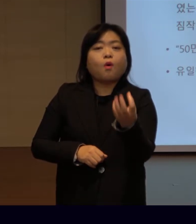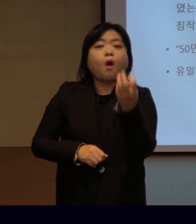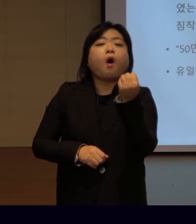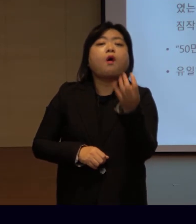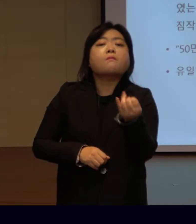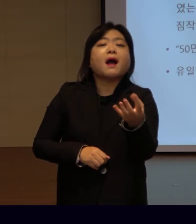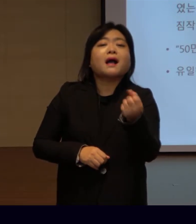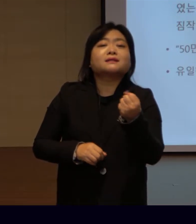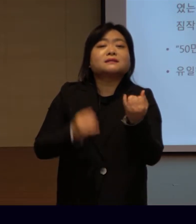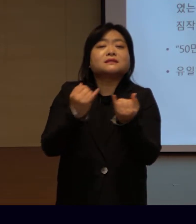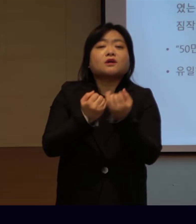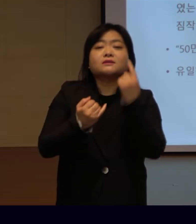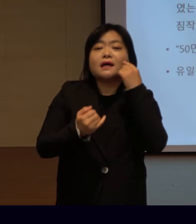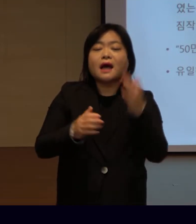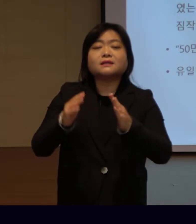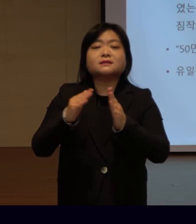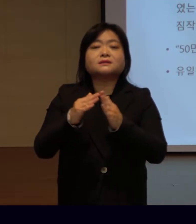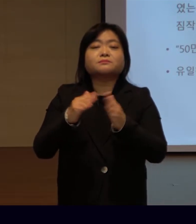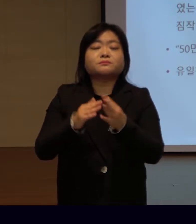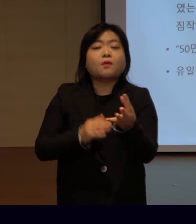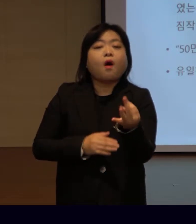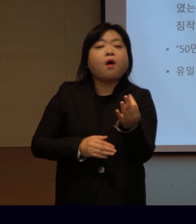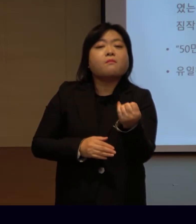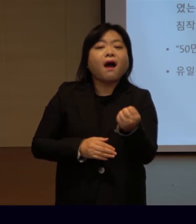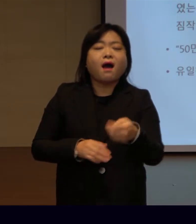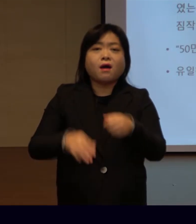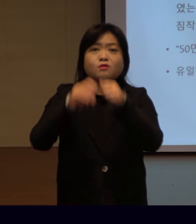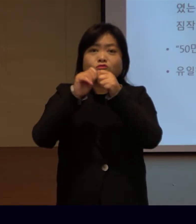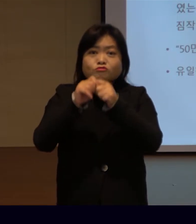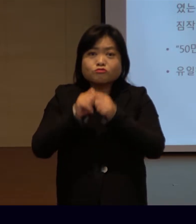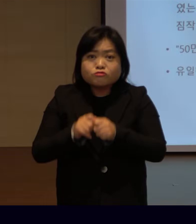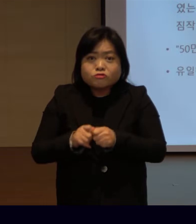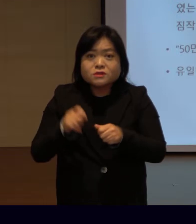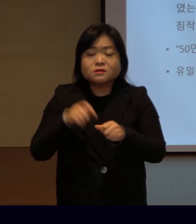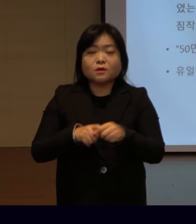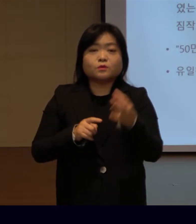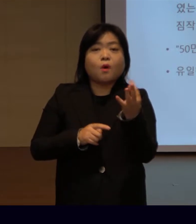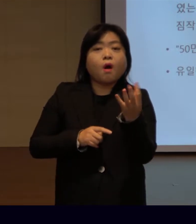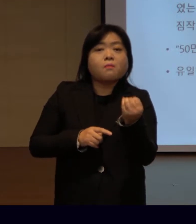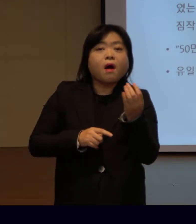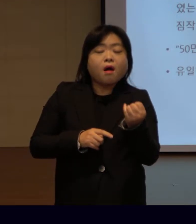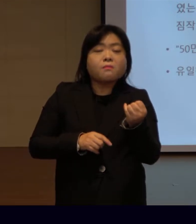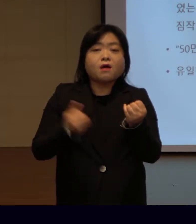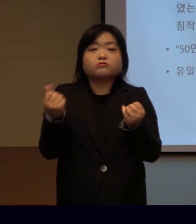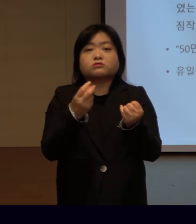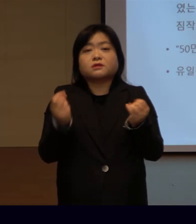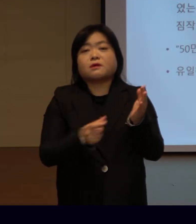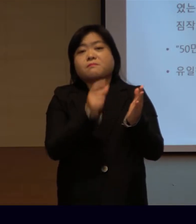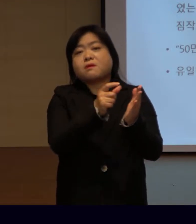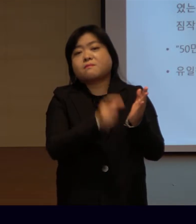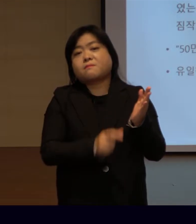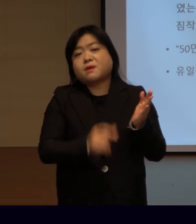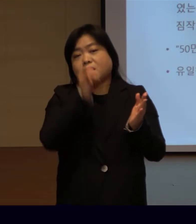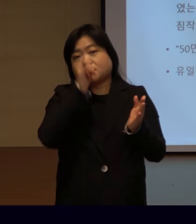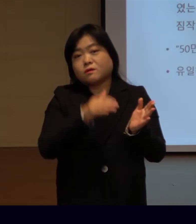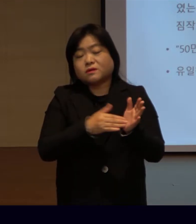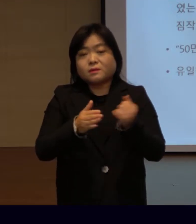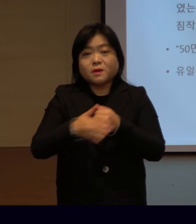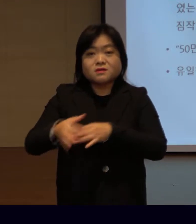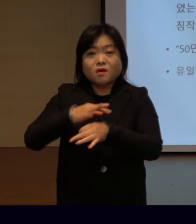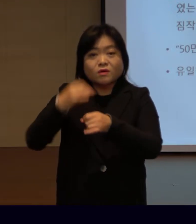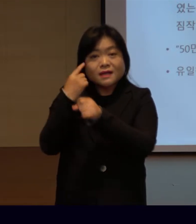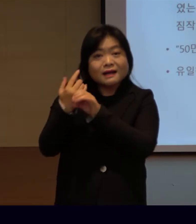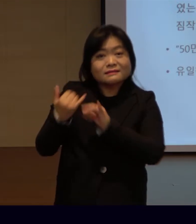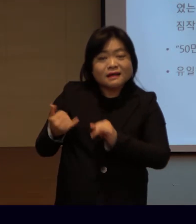여자야, 집세는 얼마야 하는 구체적인 돈의 액수가 명시가 됩니다. 그래서 경제학자들한테 이거는